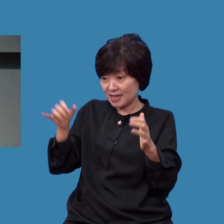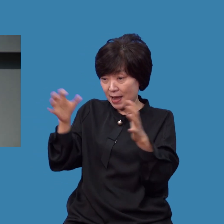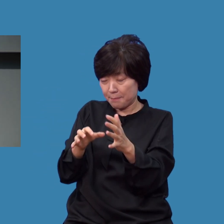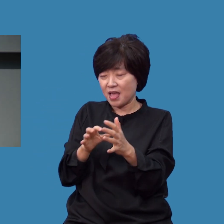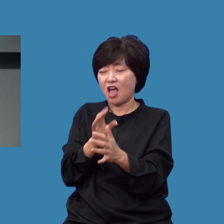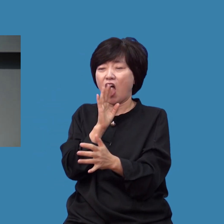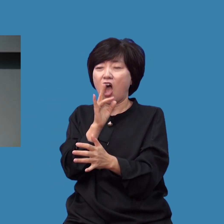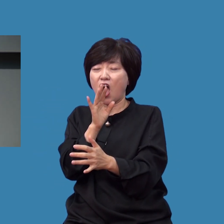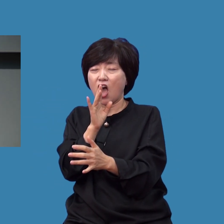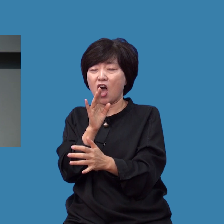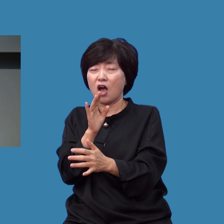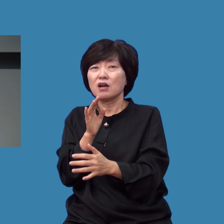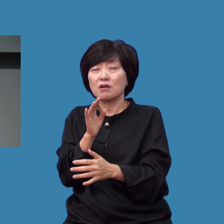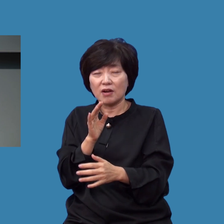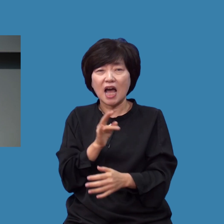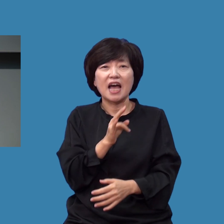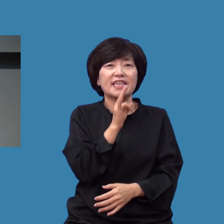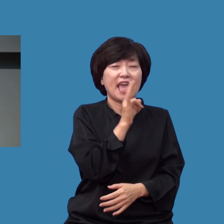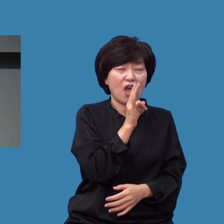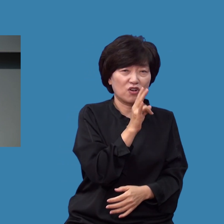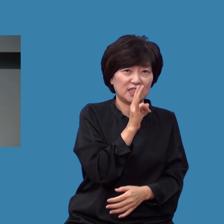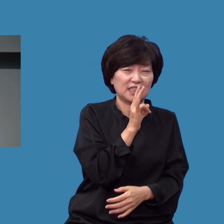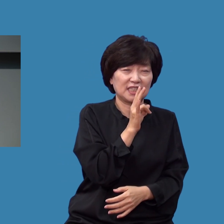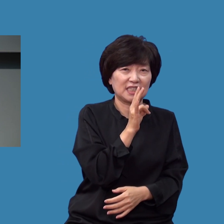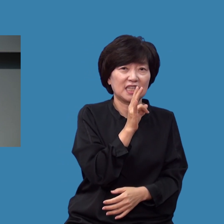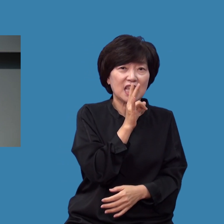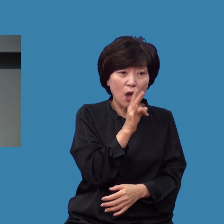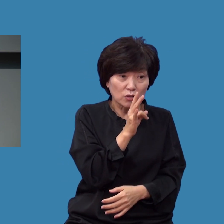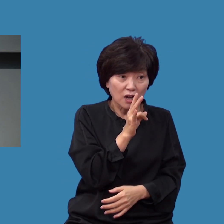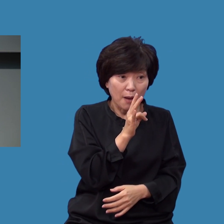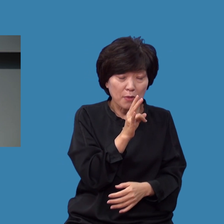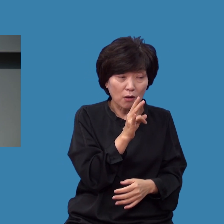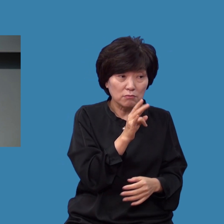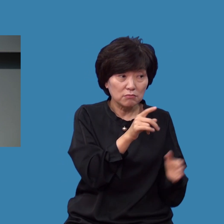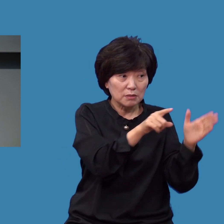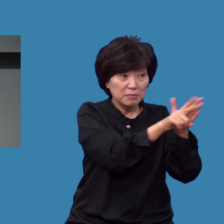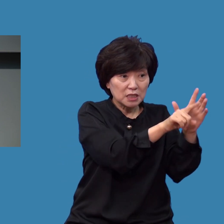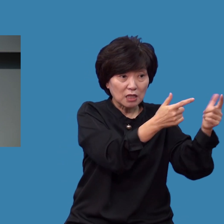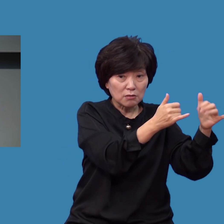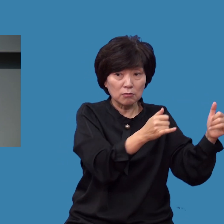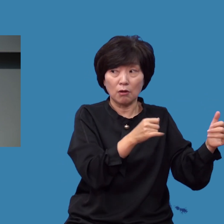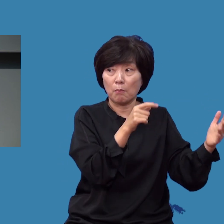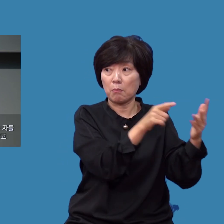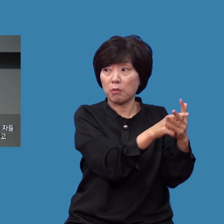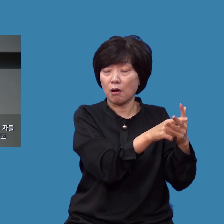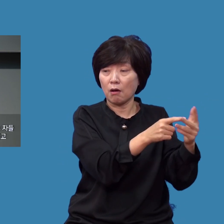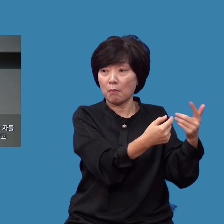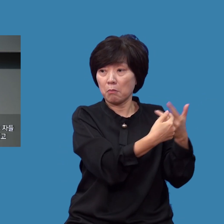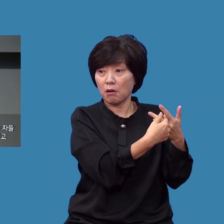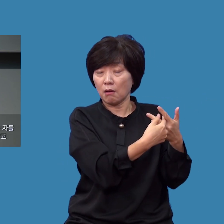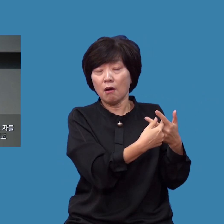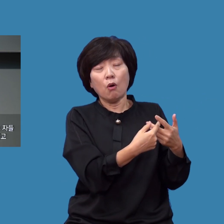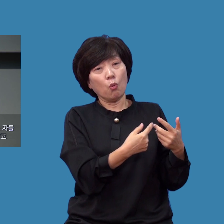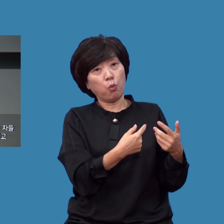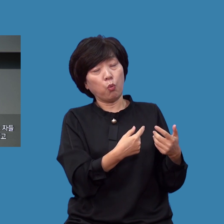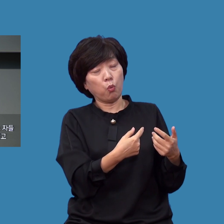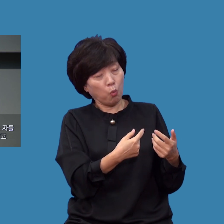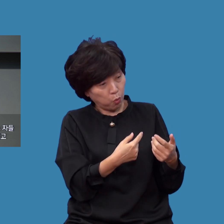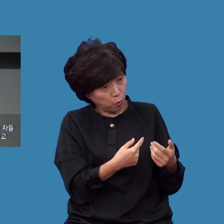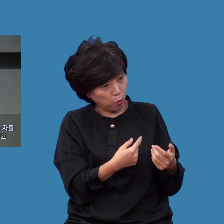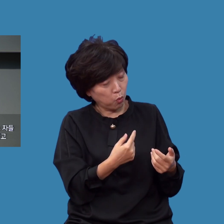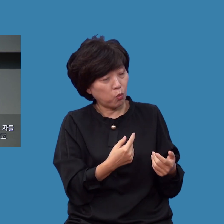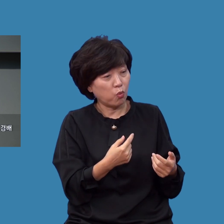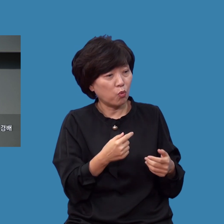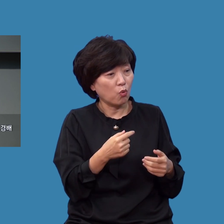예언은요, 그러나 예언을 하면 믿지 아니하는 자들이나 알지 못하는 자들이 들어와서 쭉 하면 그 마음에 숨은